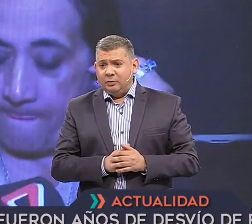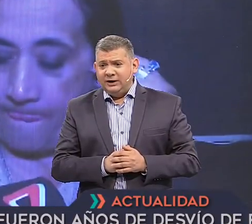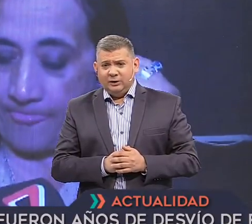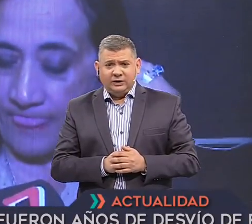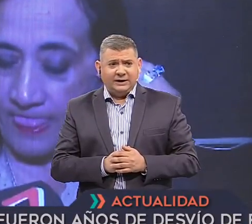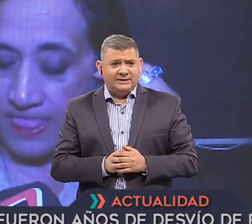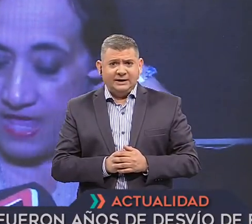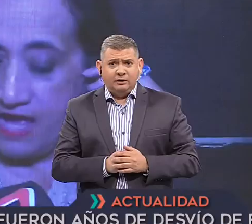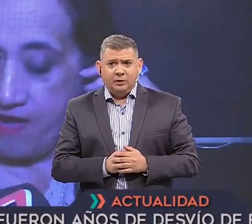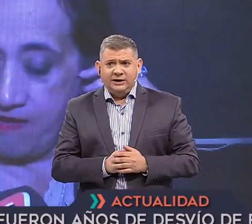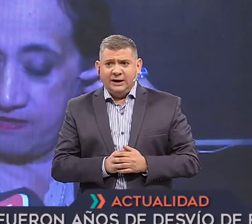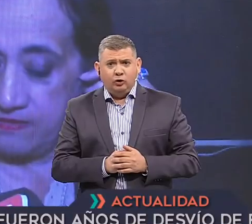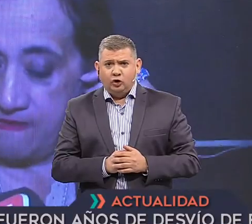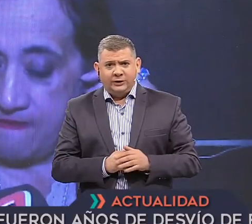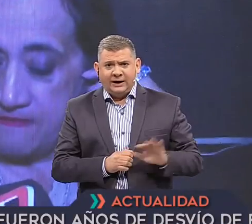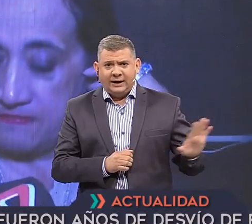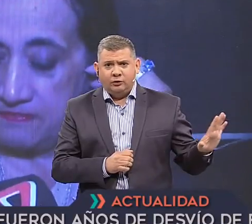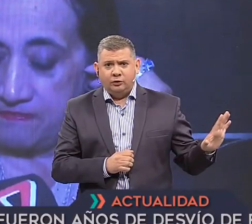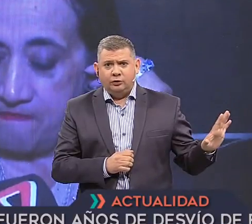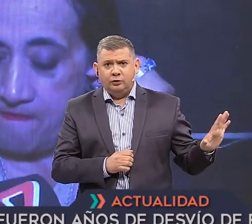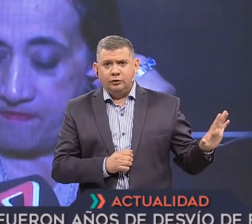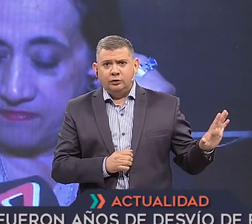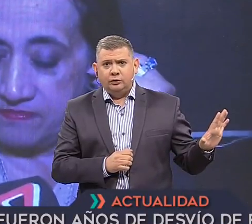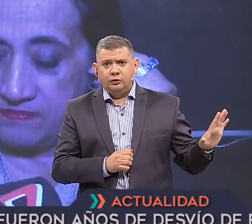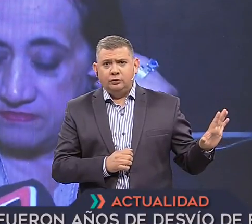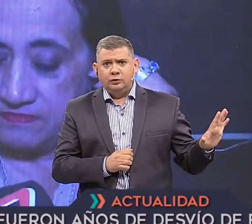la actividad política? ¿Usted cree que sigue la actividad política o está alejado?